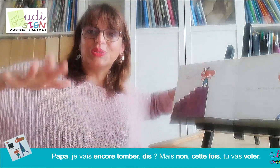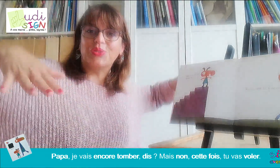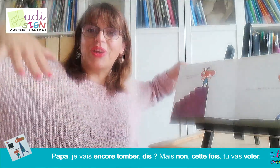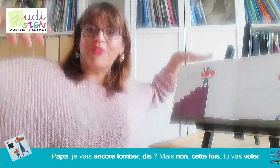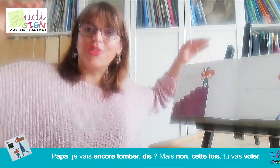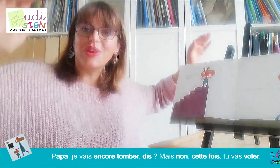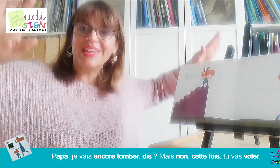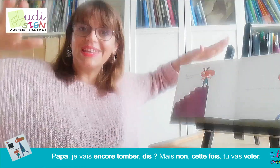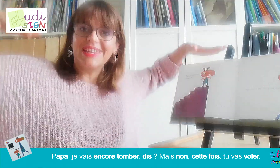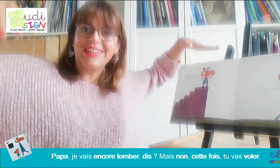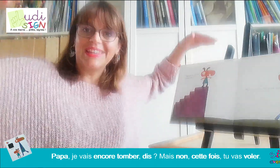vas voler.